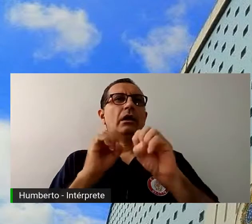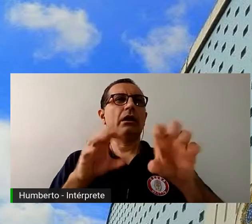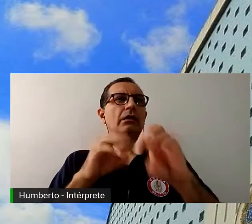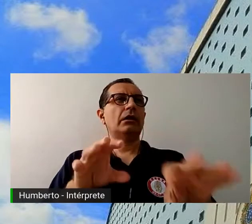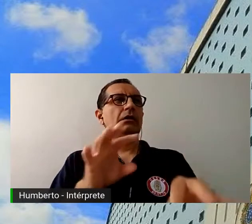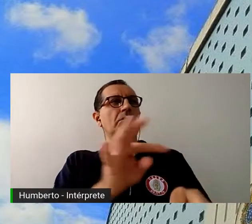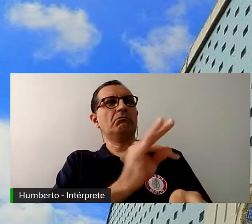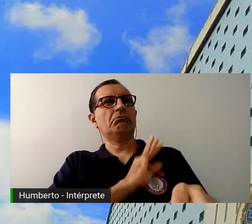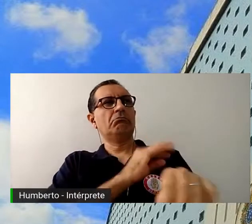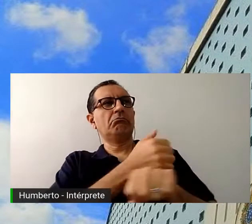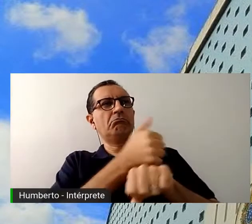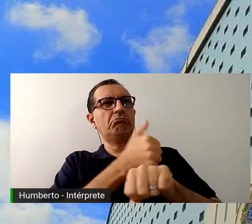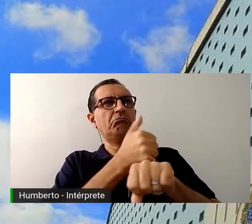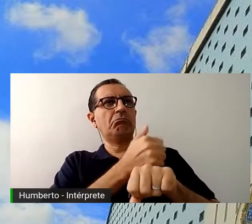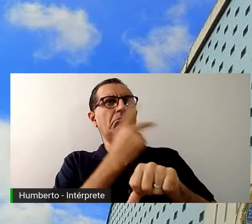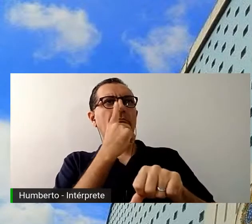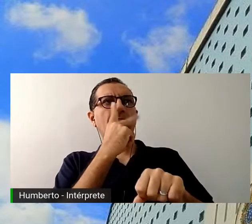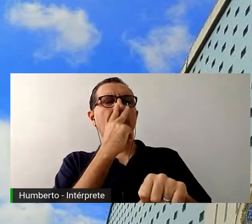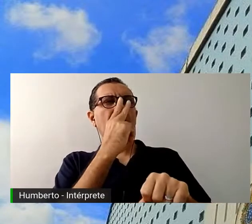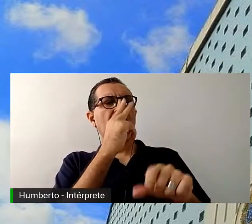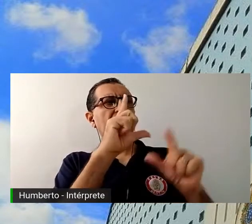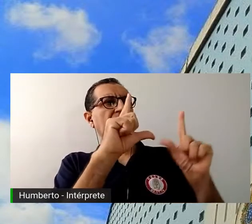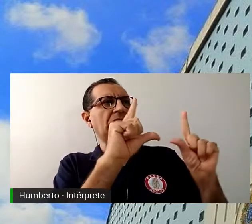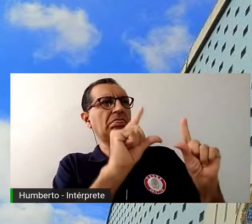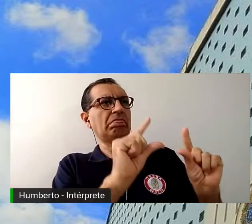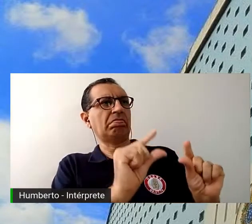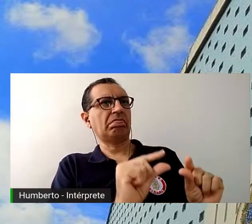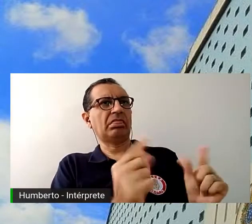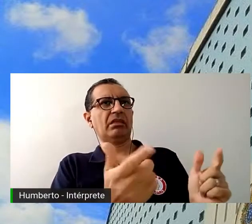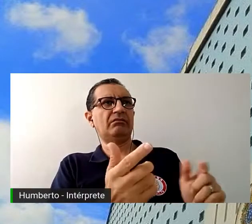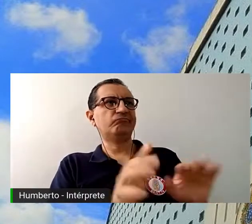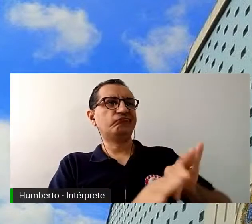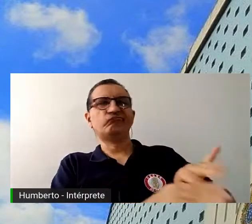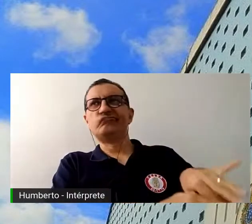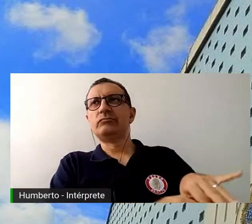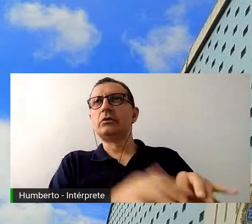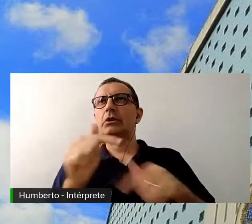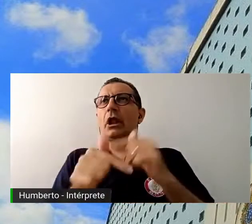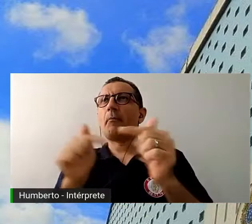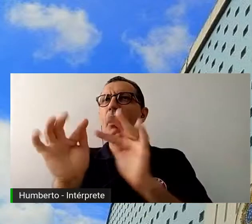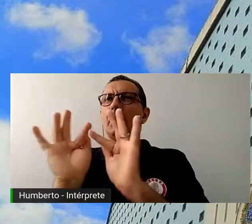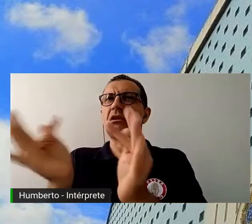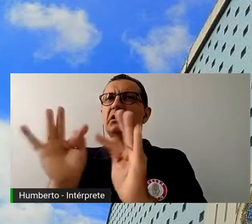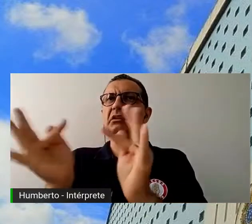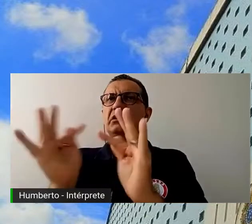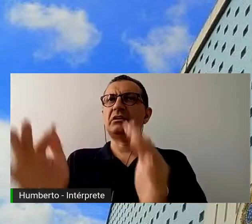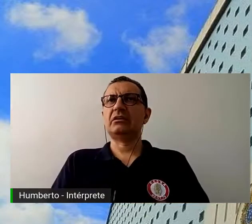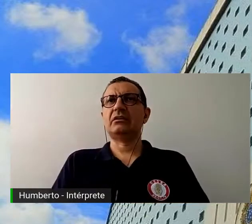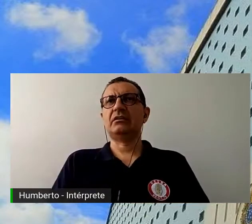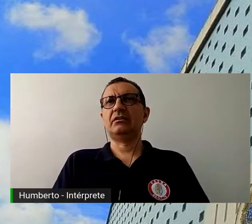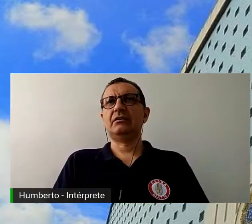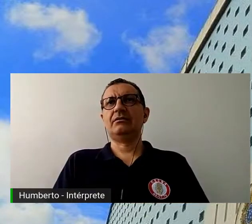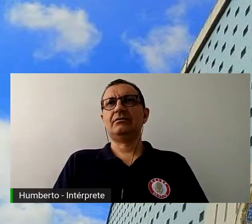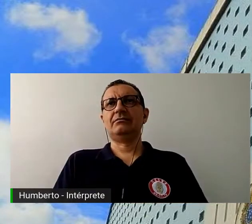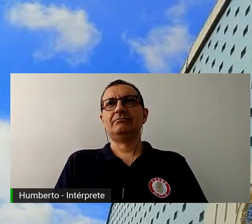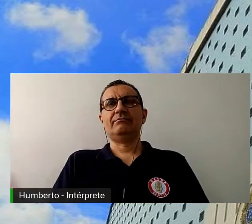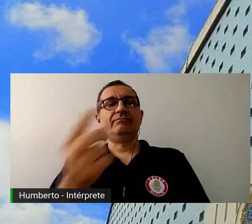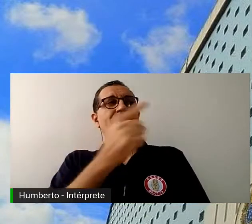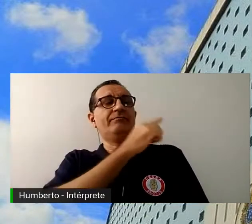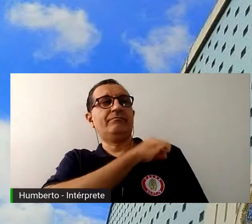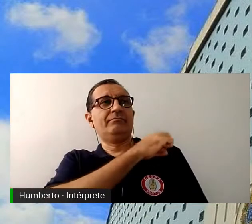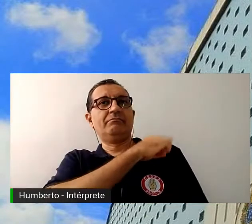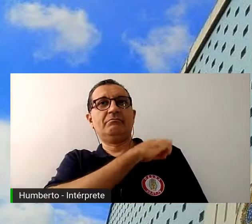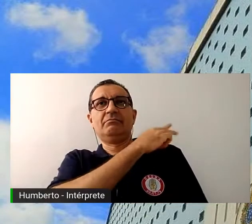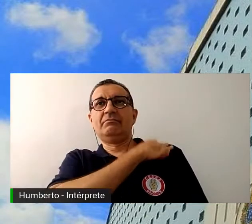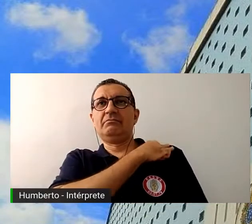qualificação, em favor do trabalho simples, da frente à educação geral do ensino médio e